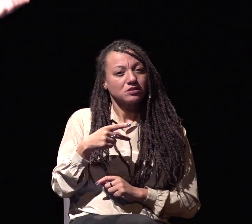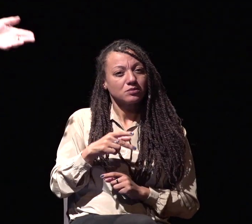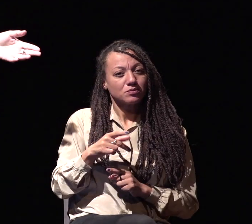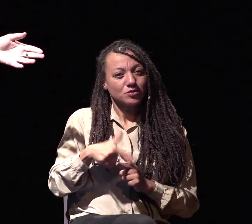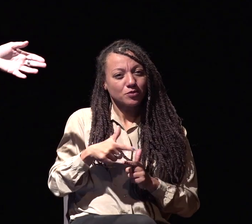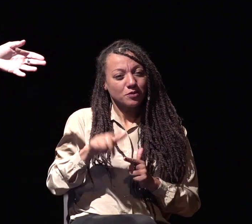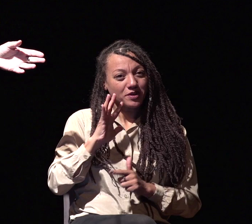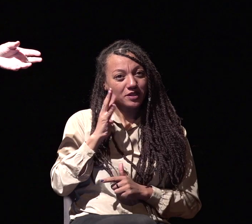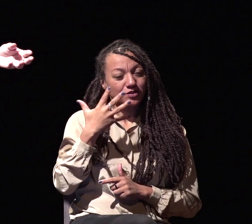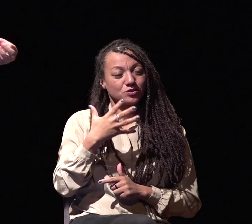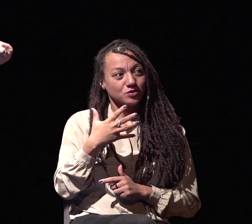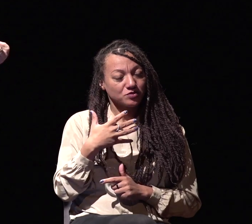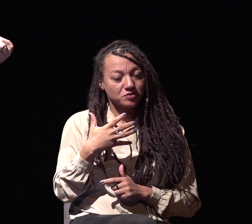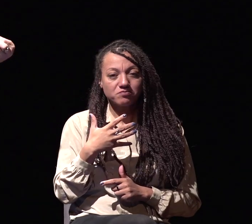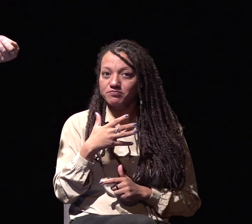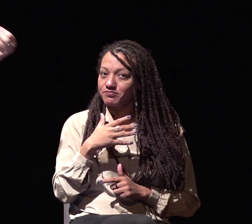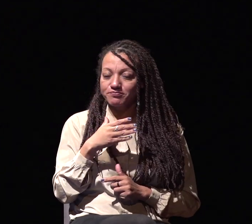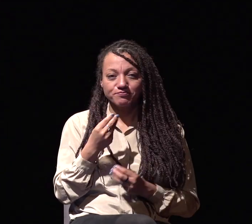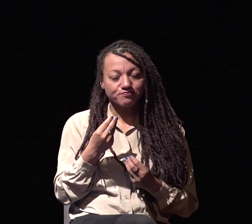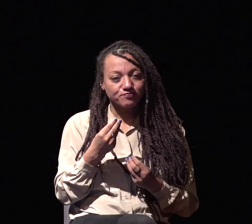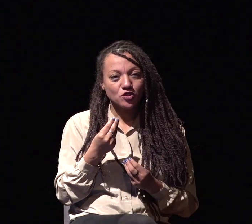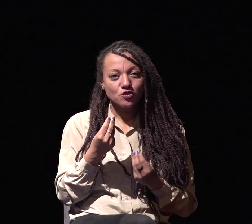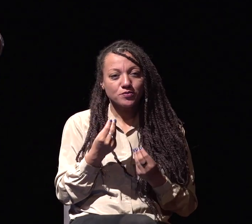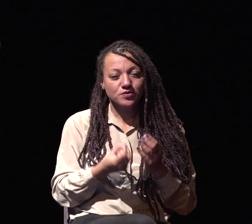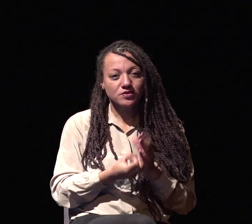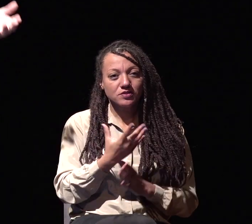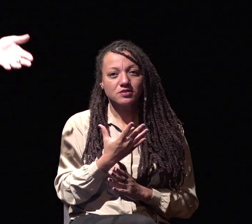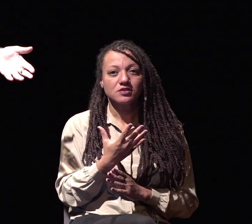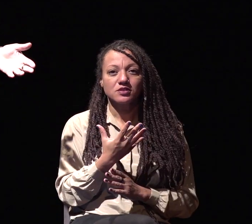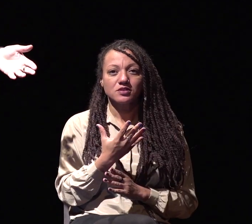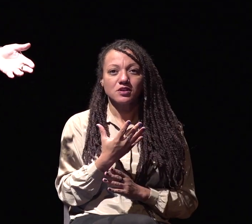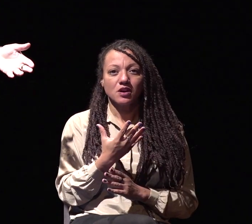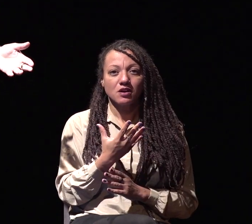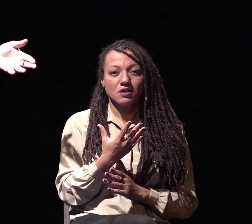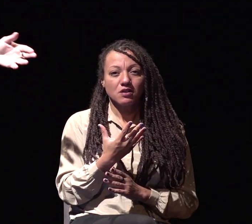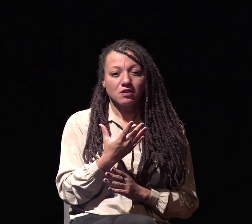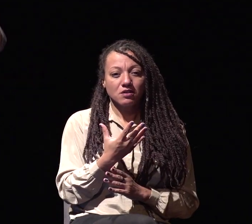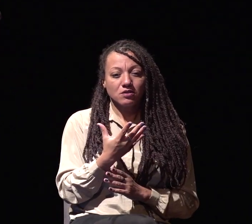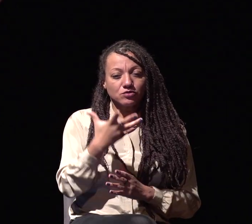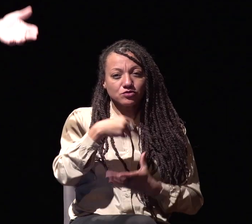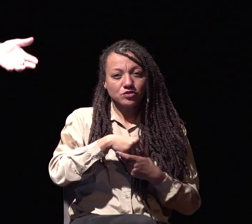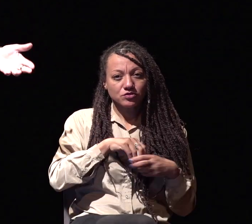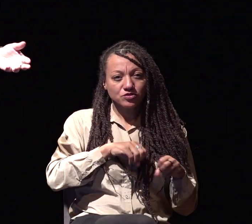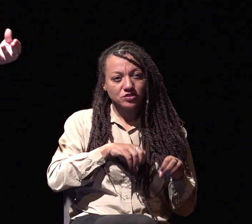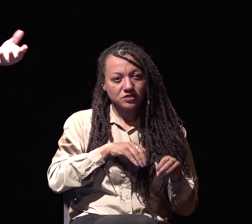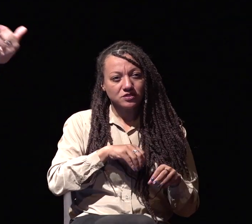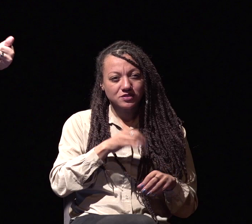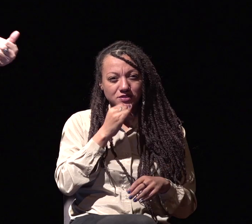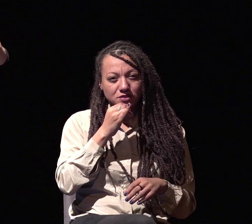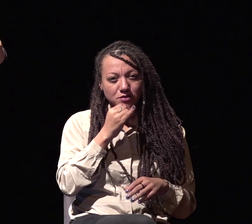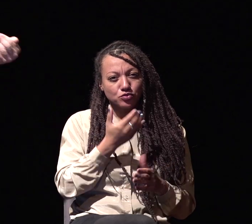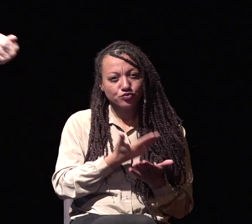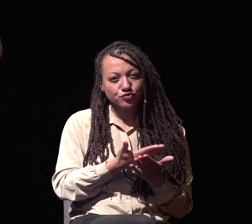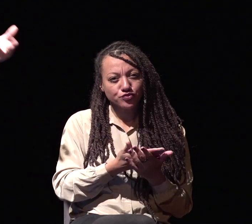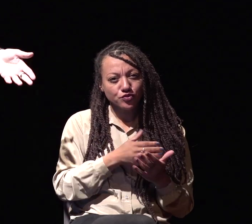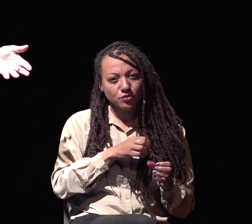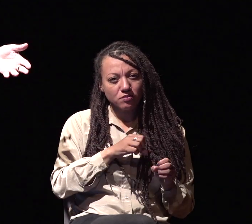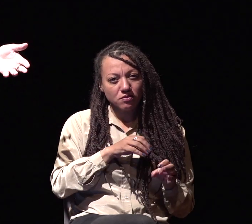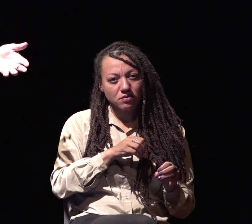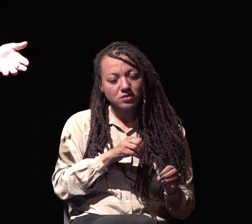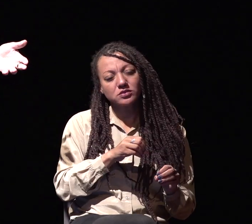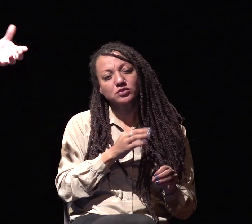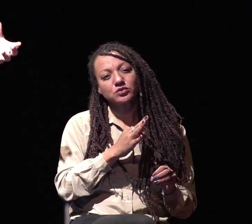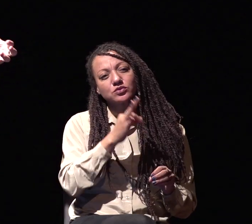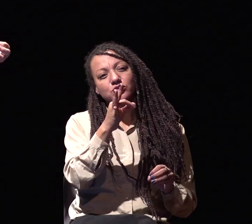Gropius, não dá para fugir dessa questão de como criar uma situação de ensino do que seriam os futuros designers em contato direto com